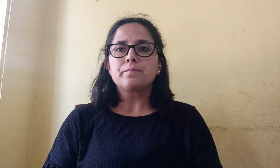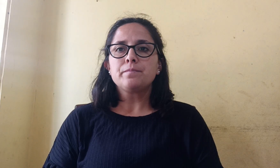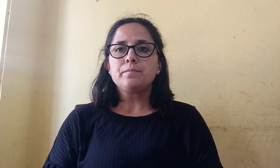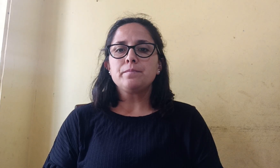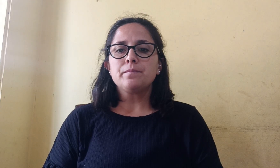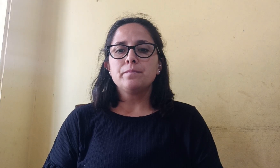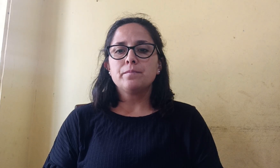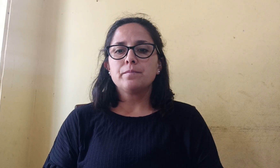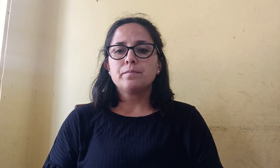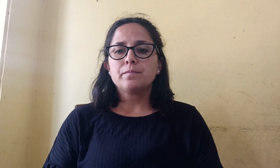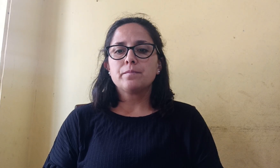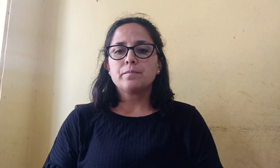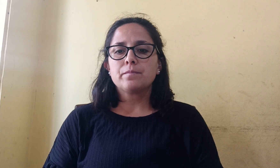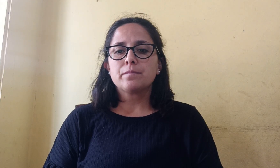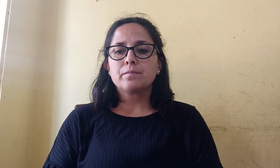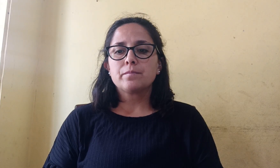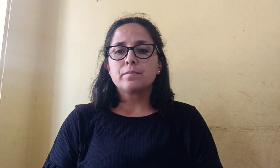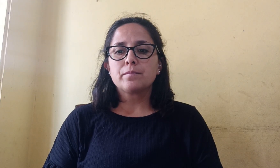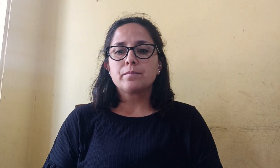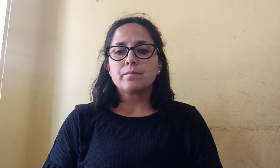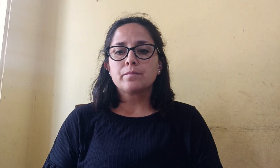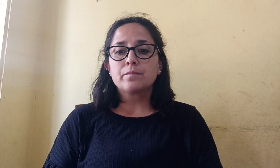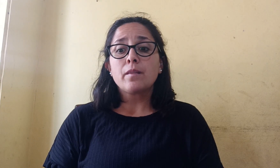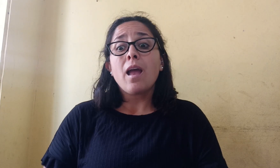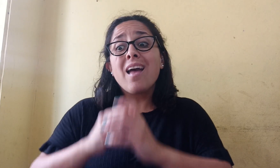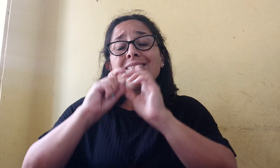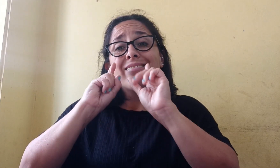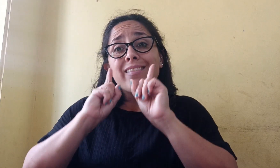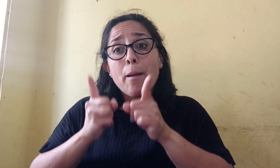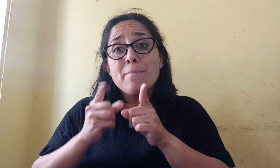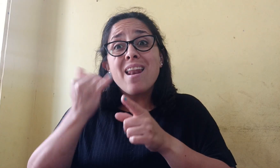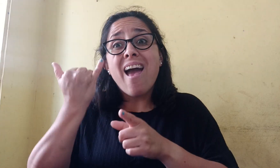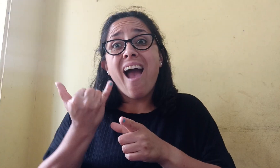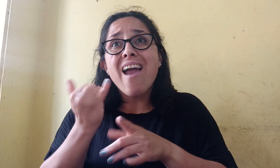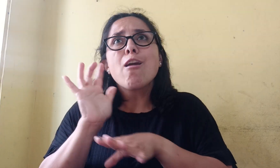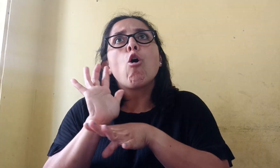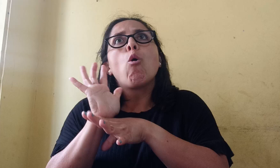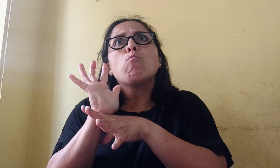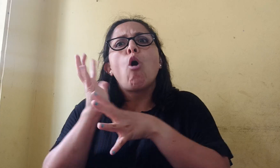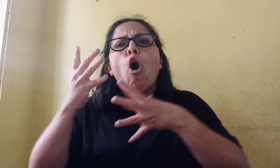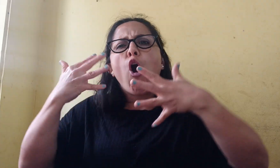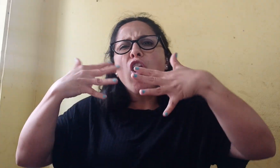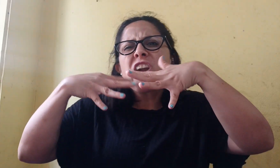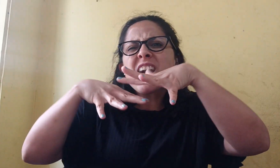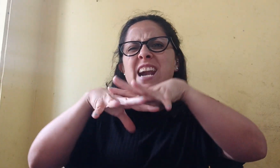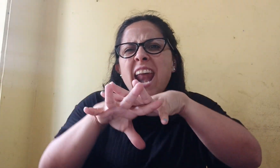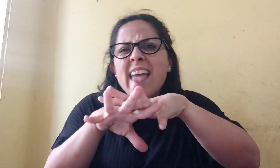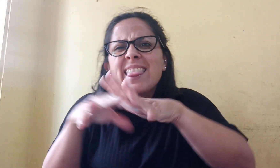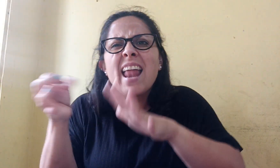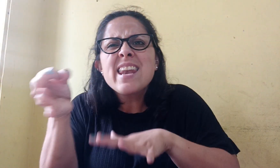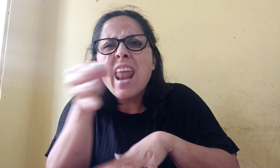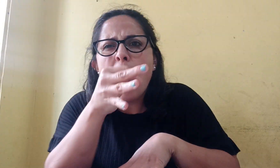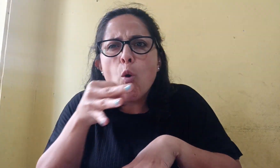Y tenemos los plexos entéricos, que es como una red de neuronas que forma un